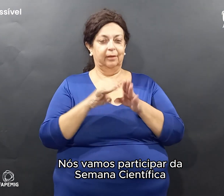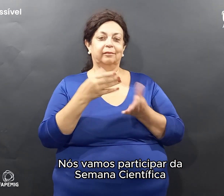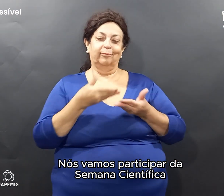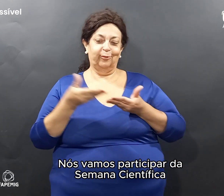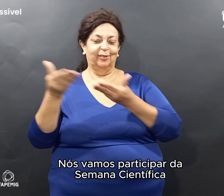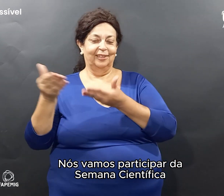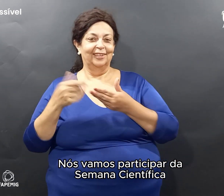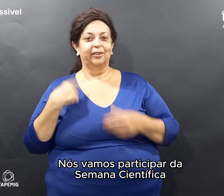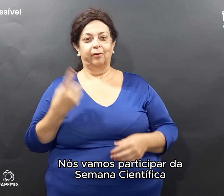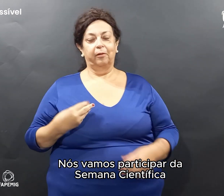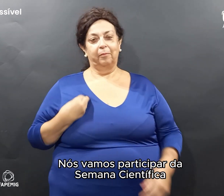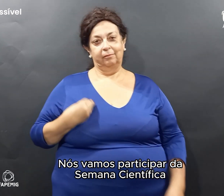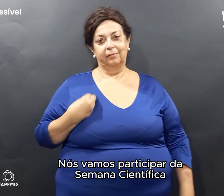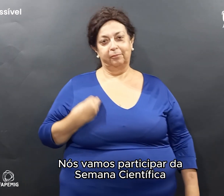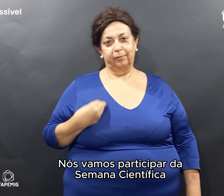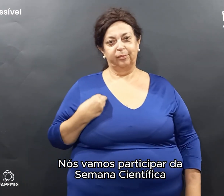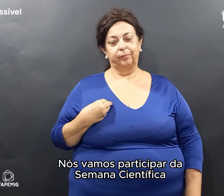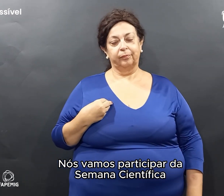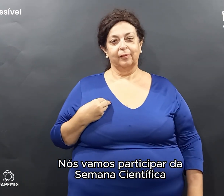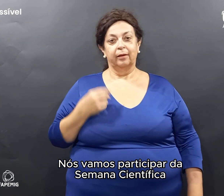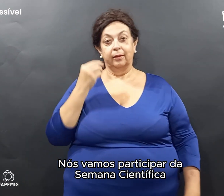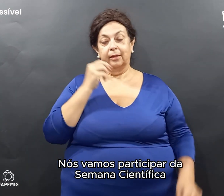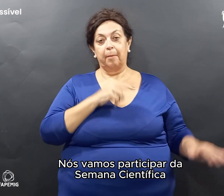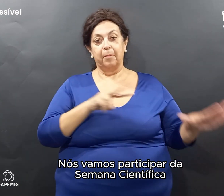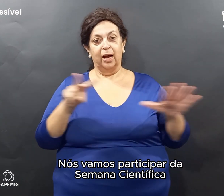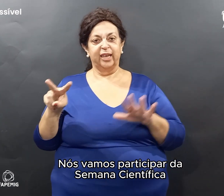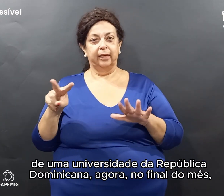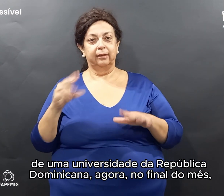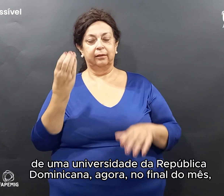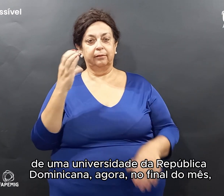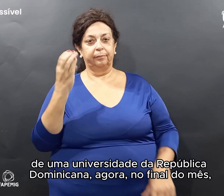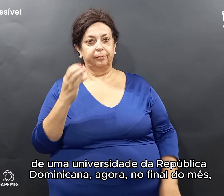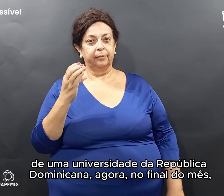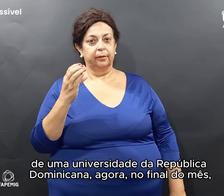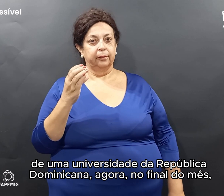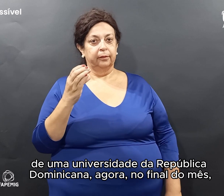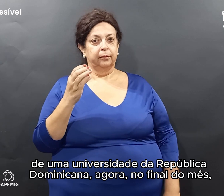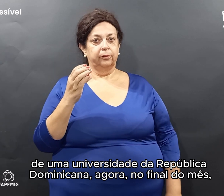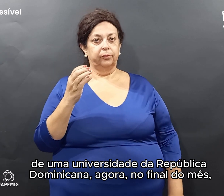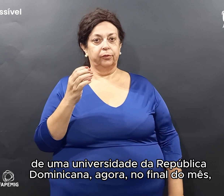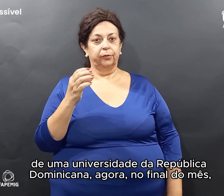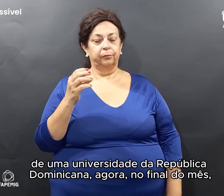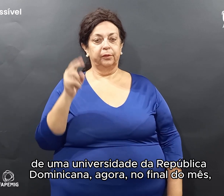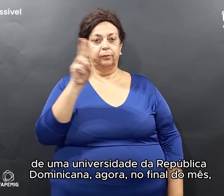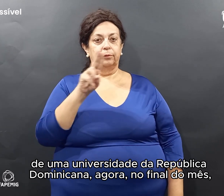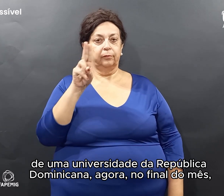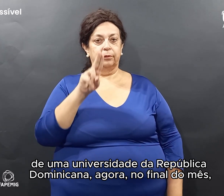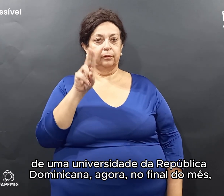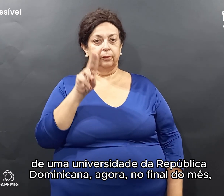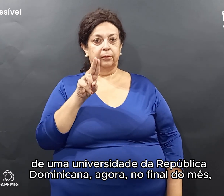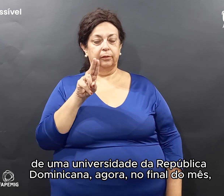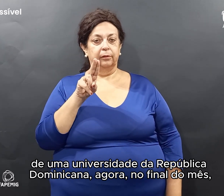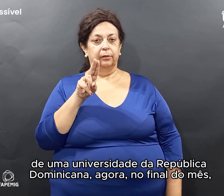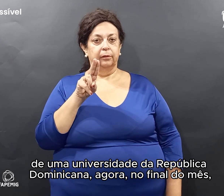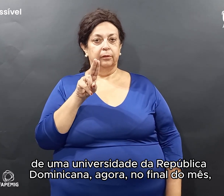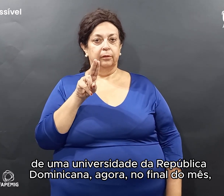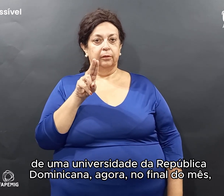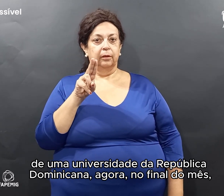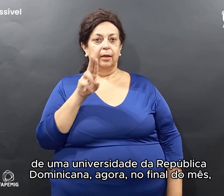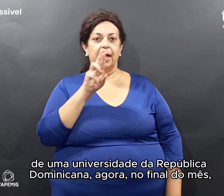vamos participar da Semana Científica de uma universidade da República Dominicana, agora